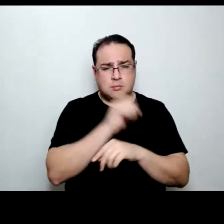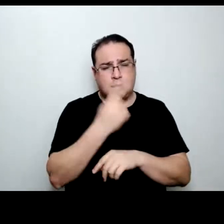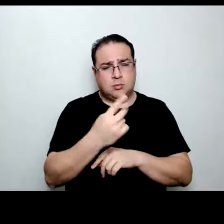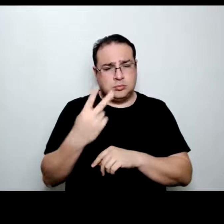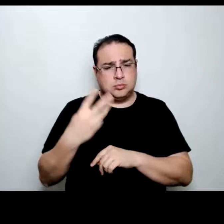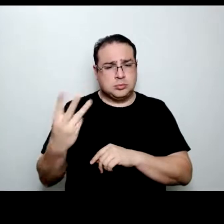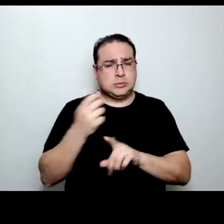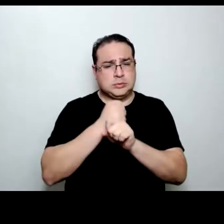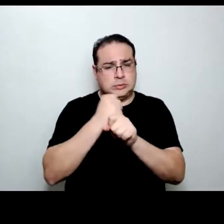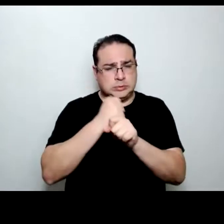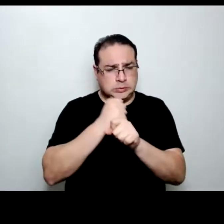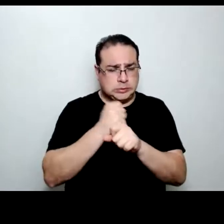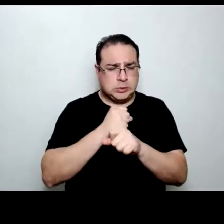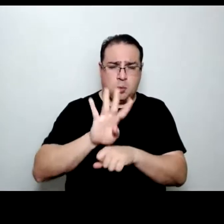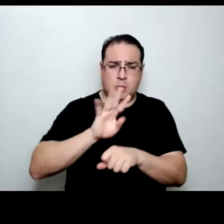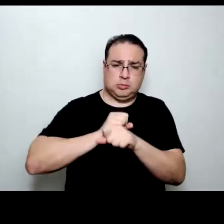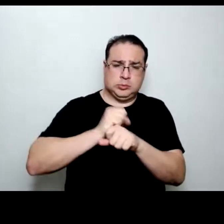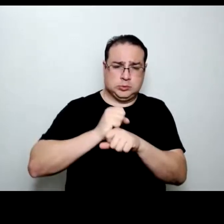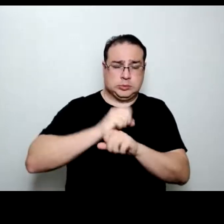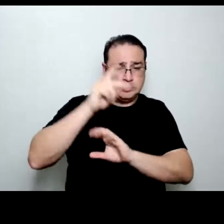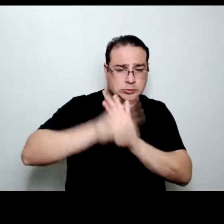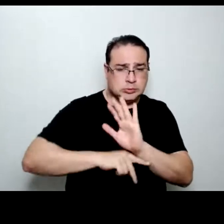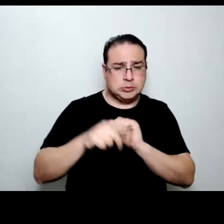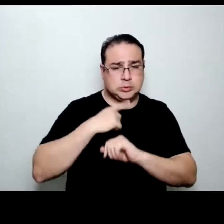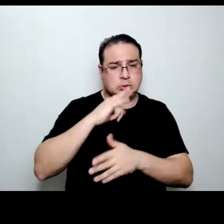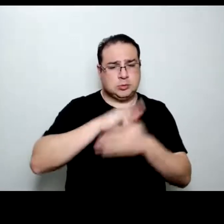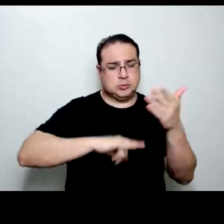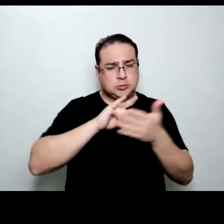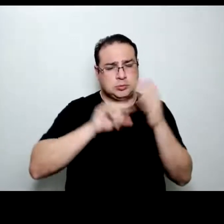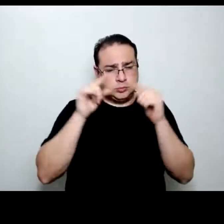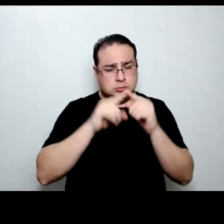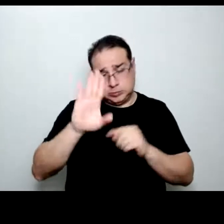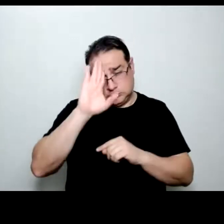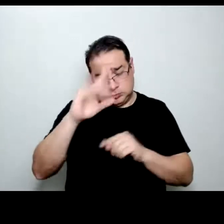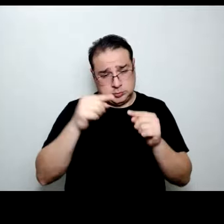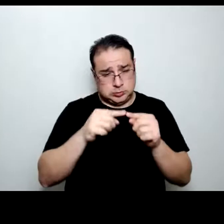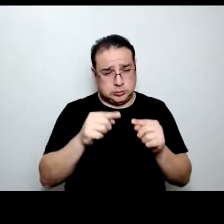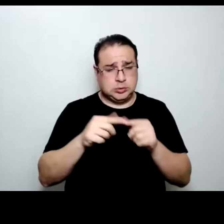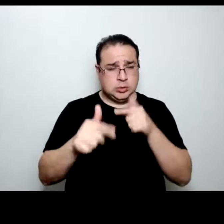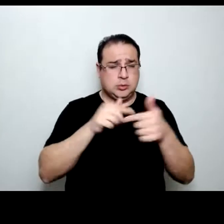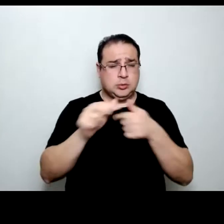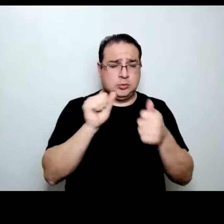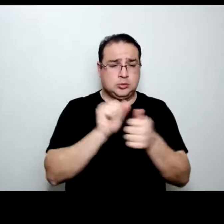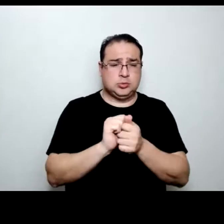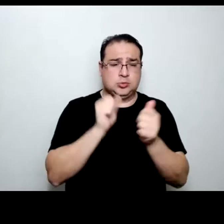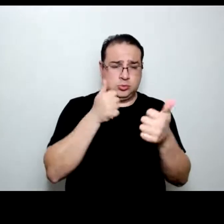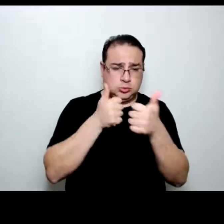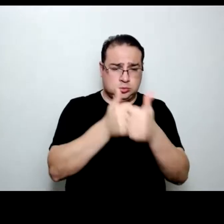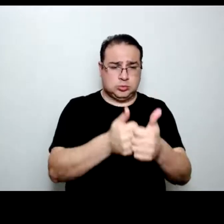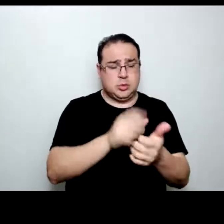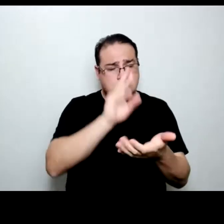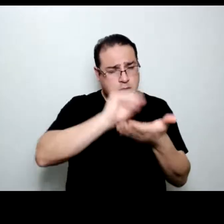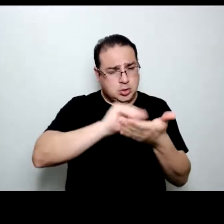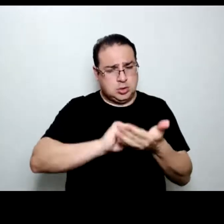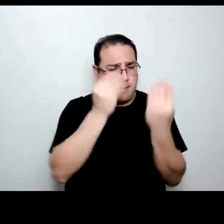2, 3 anos, 4 anos de um projeto de documentação. E, sobretudo, se você está trabalhando concomitantemente nos